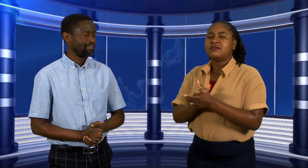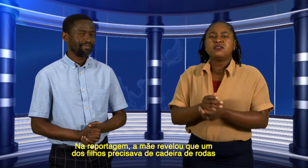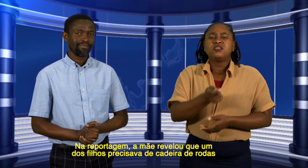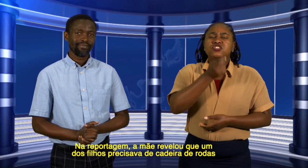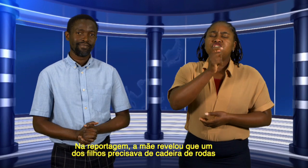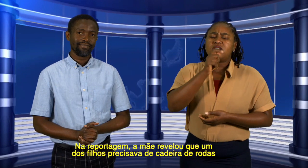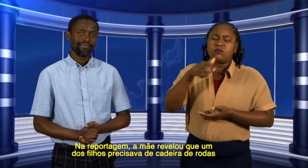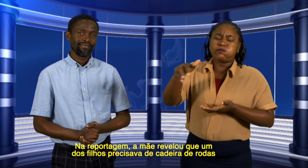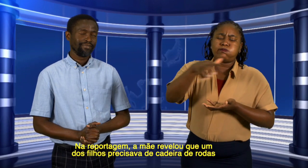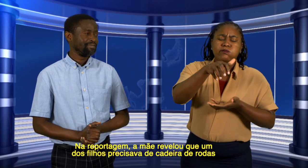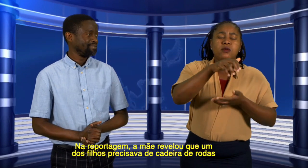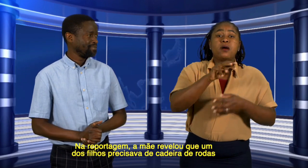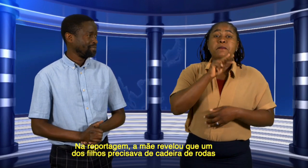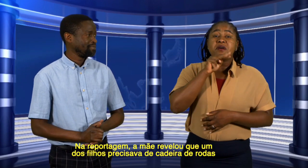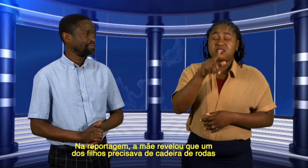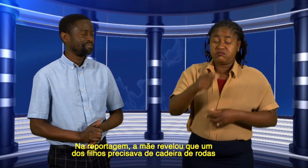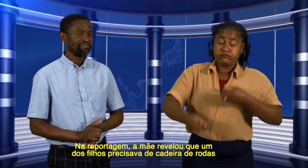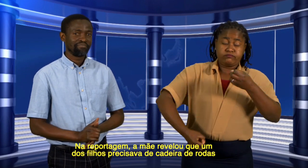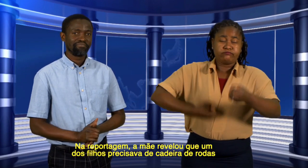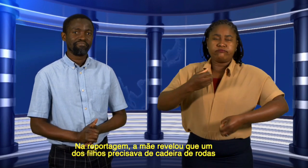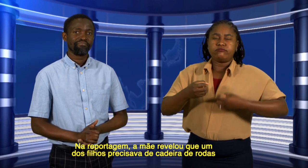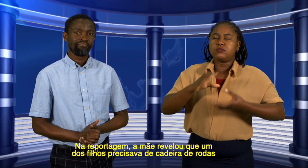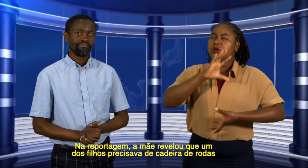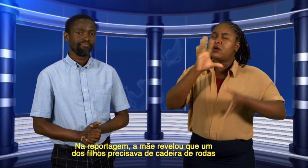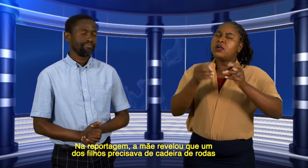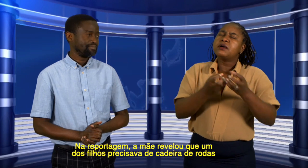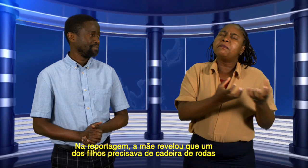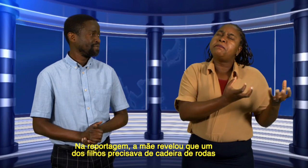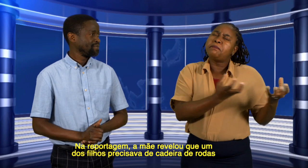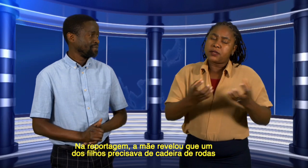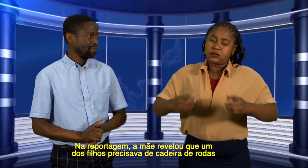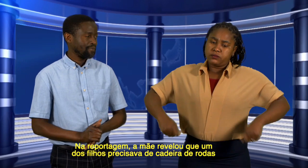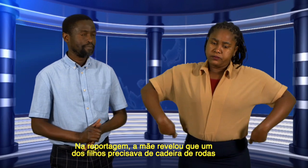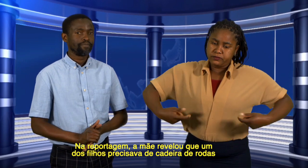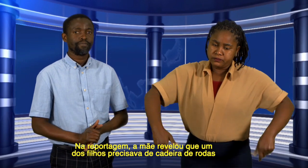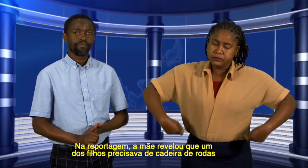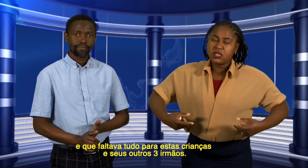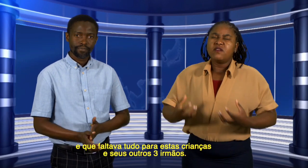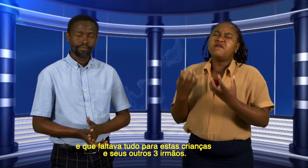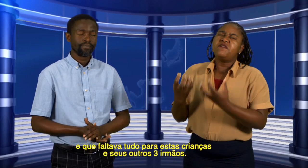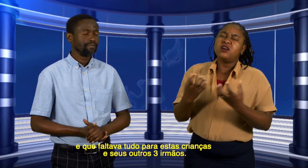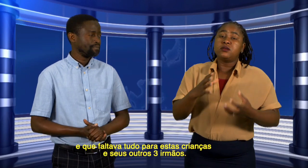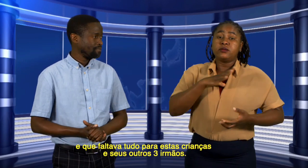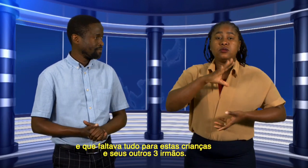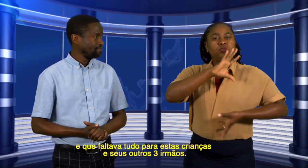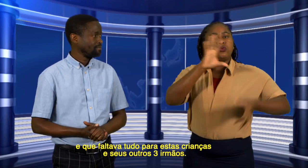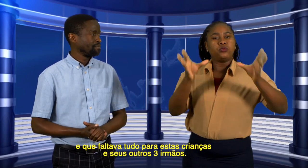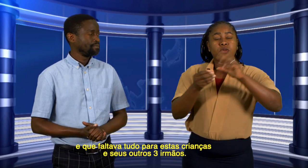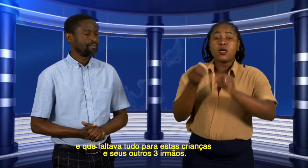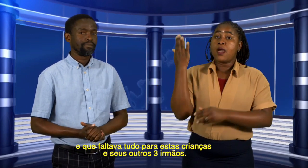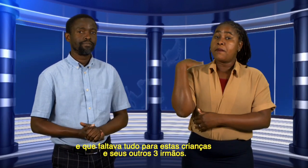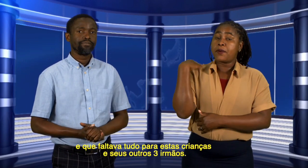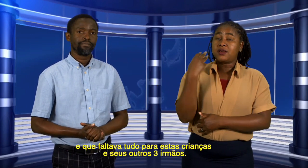Na reportagem, a mãe informou que um dos filhos precisava de cadeira de rodas e que faltava tudo para